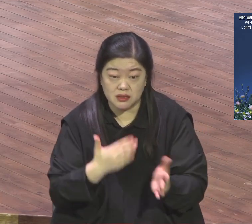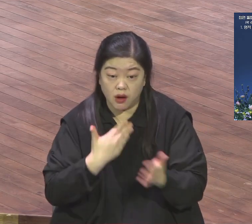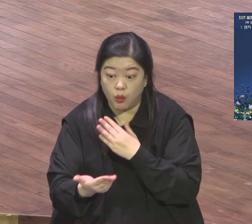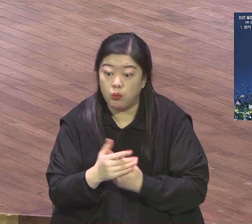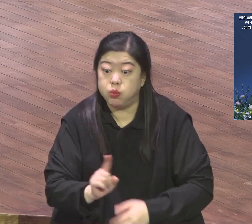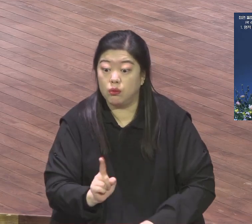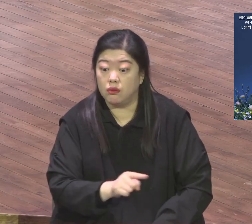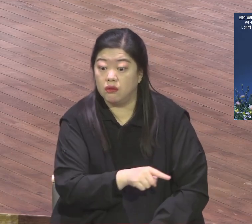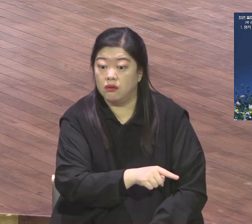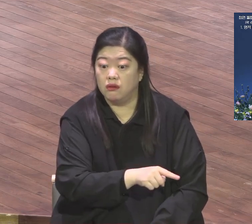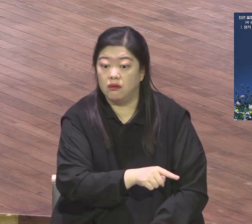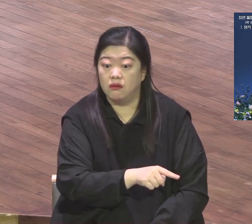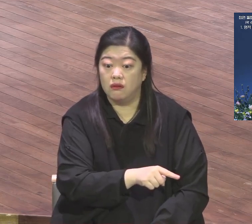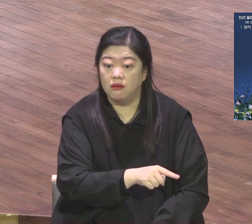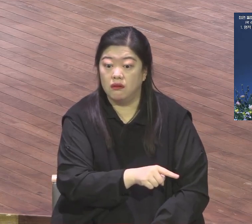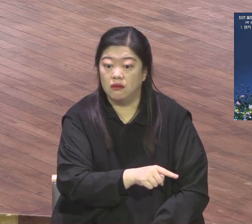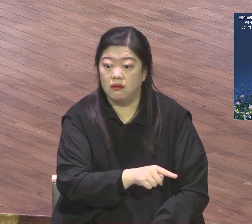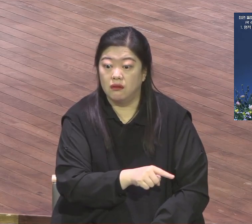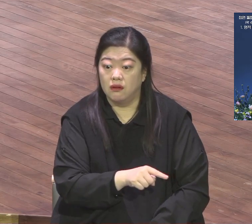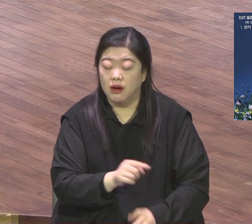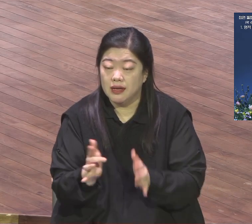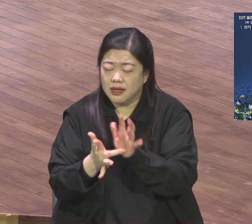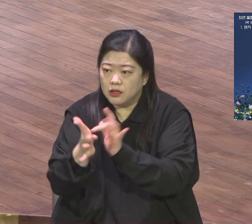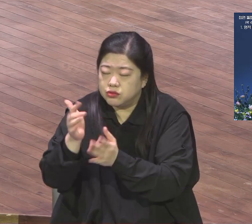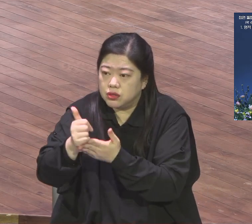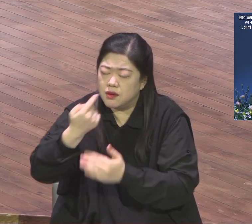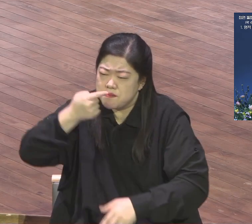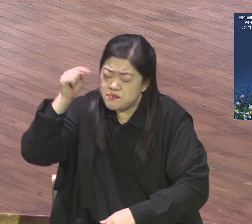불평과 원망 속에 있는 이 제자들의 모습.